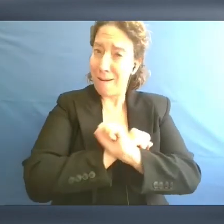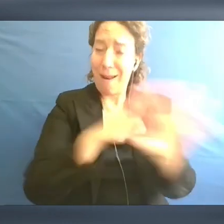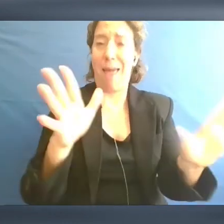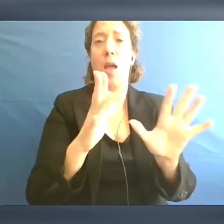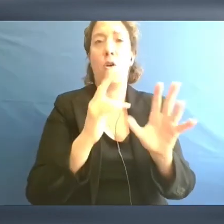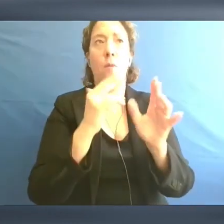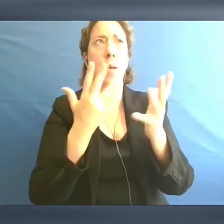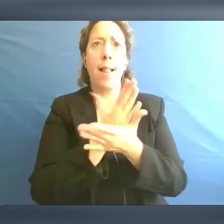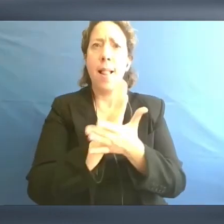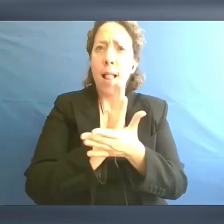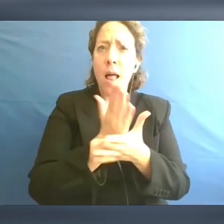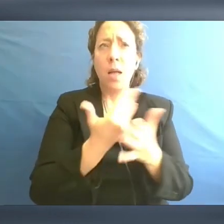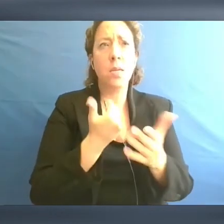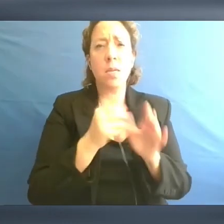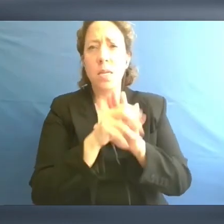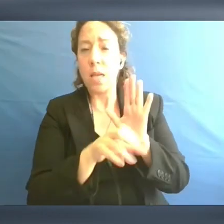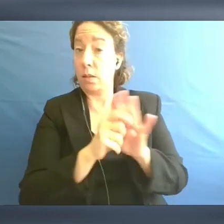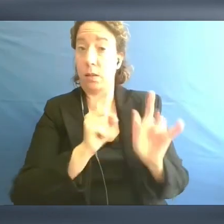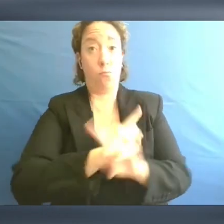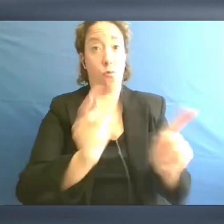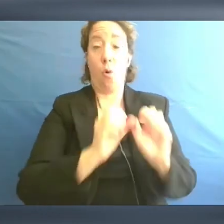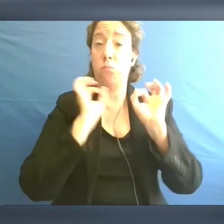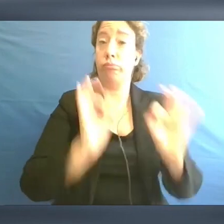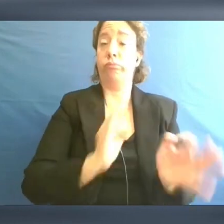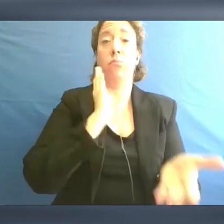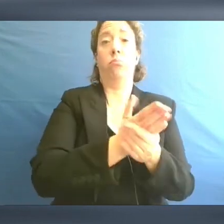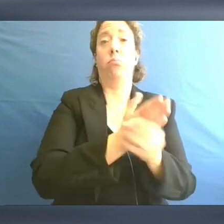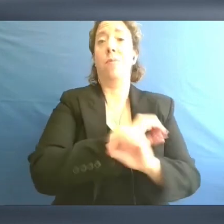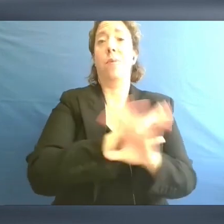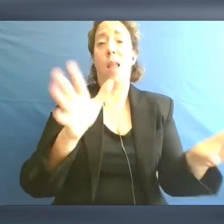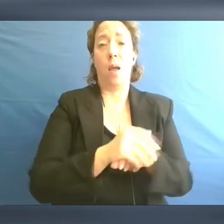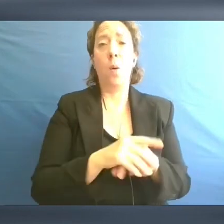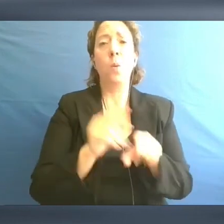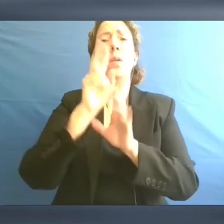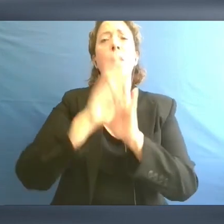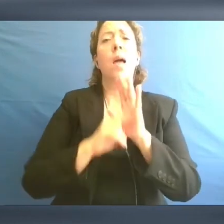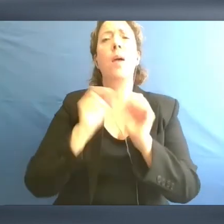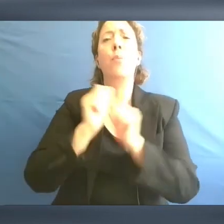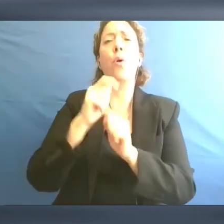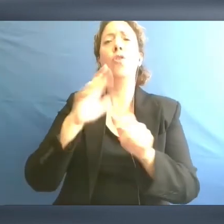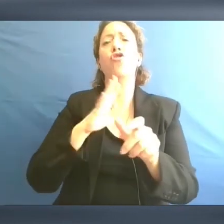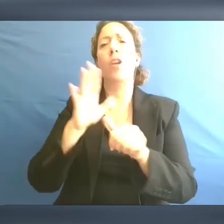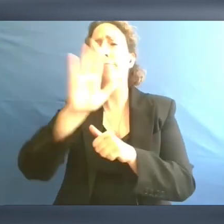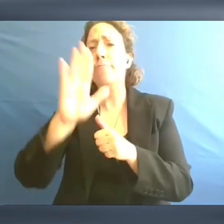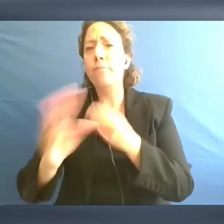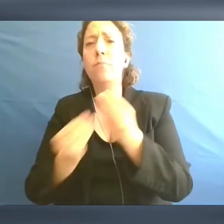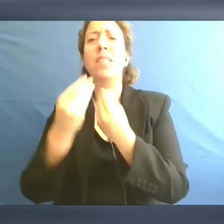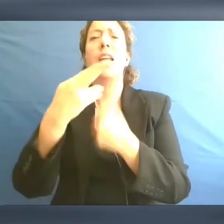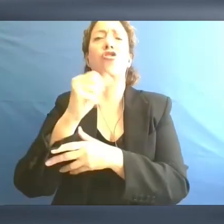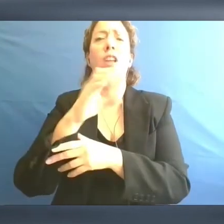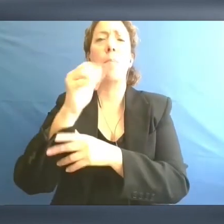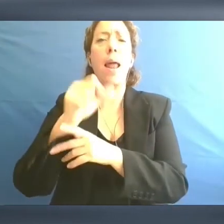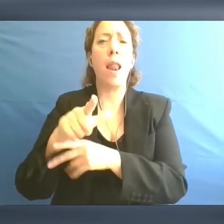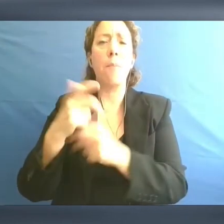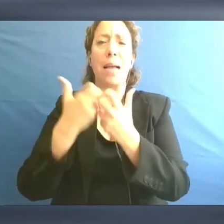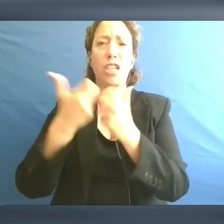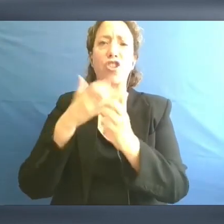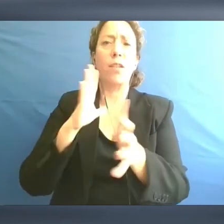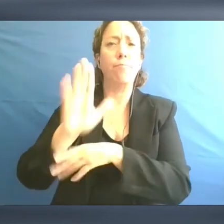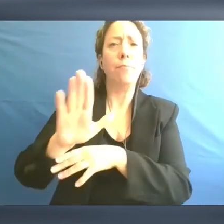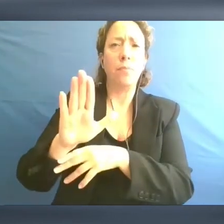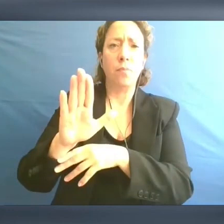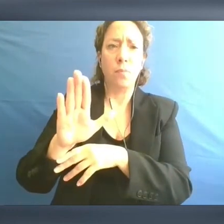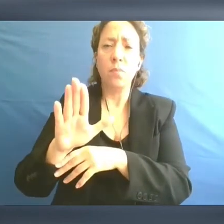la signification. De même, les règles peuvent s'appuyer aux spécifications associées. Donc en HTML, par exemple, on a une spécification qui va nous